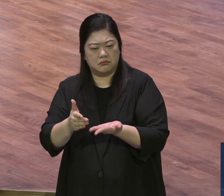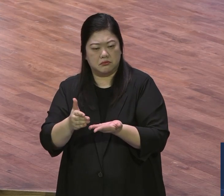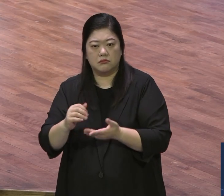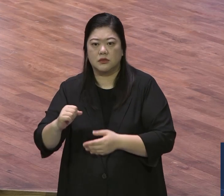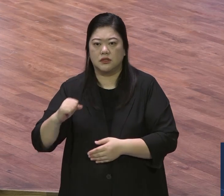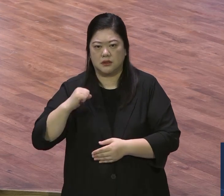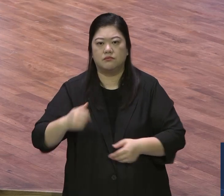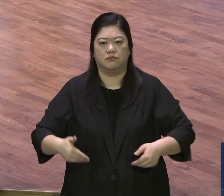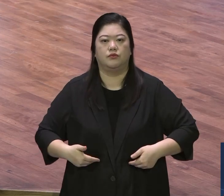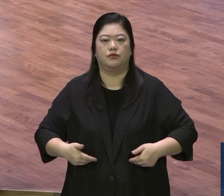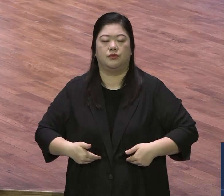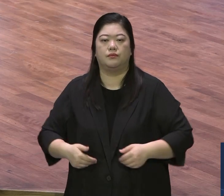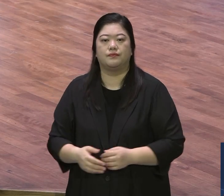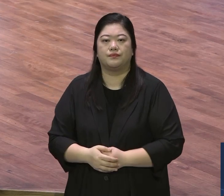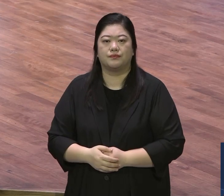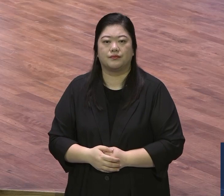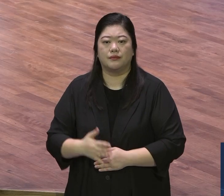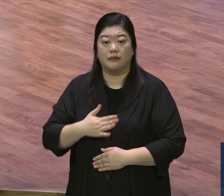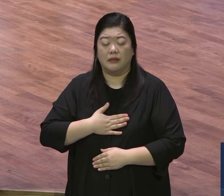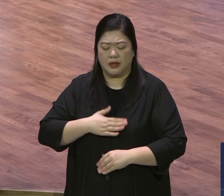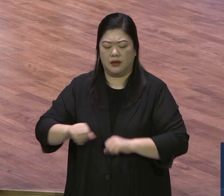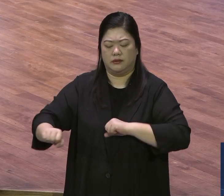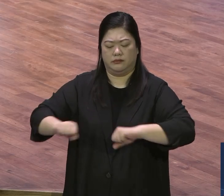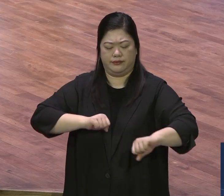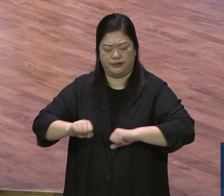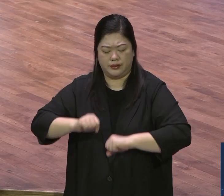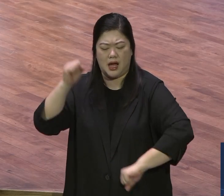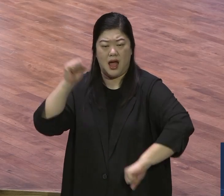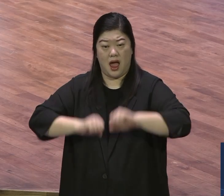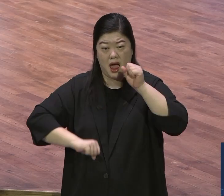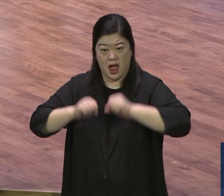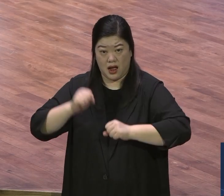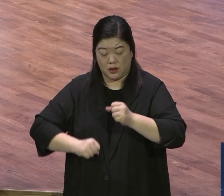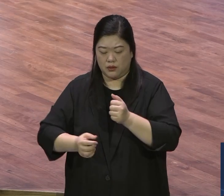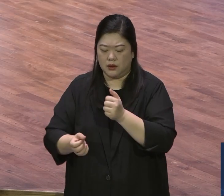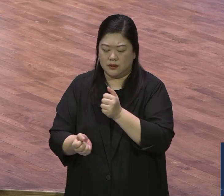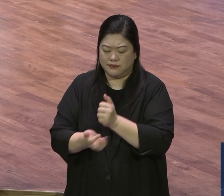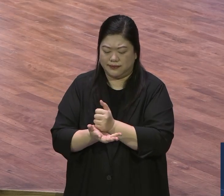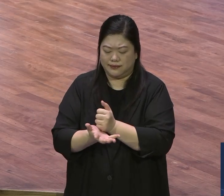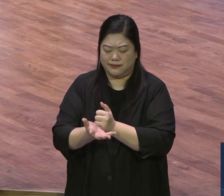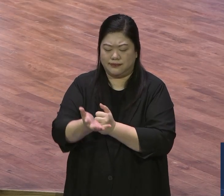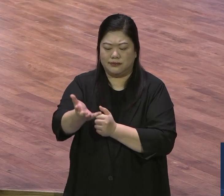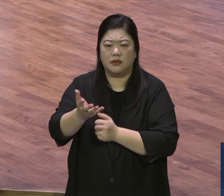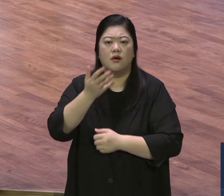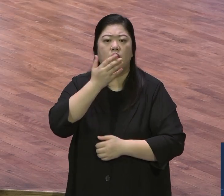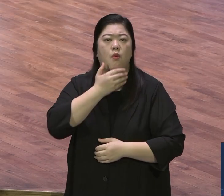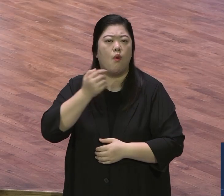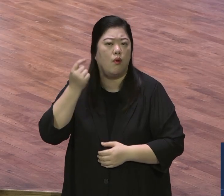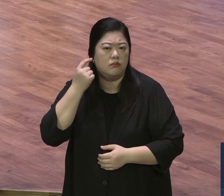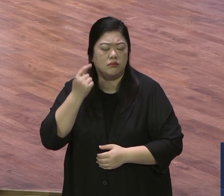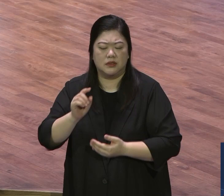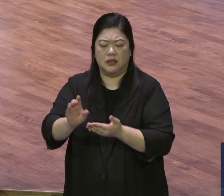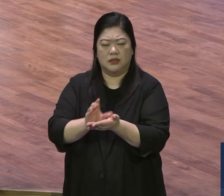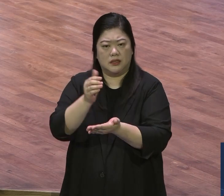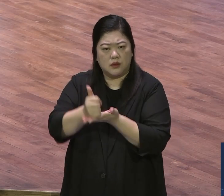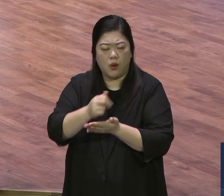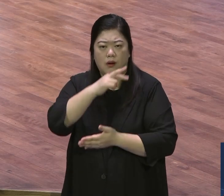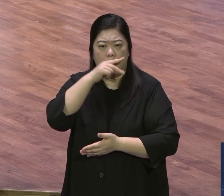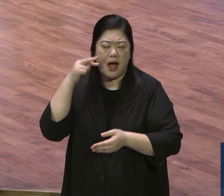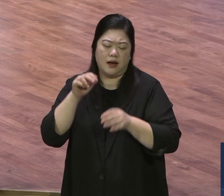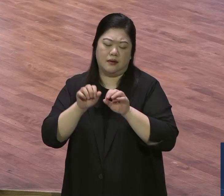예수 향기가 나야 돼요. 복음에 이 맛이 있어야 돼요. 만나면 만날수록 복음이구나.